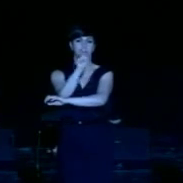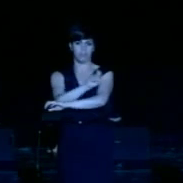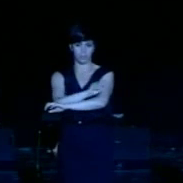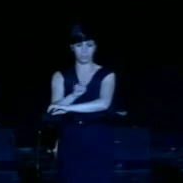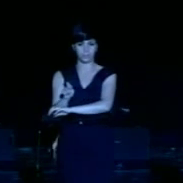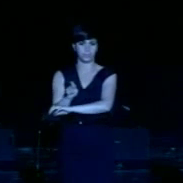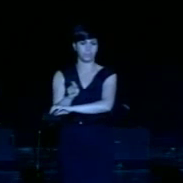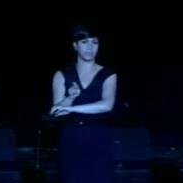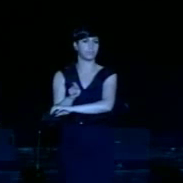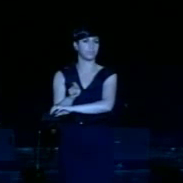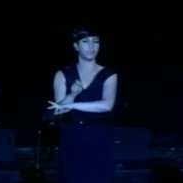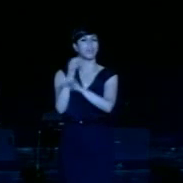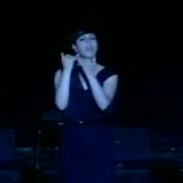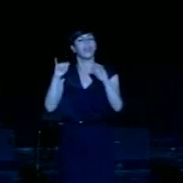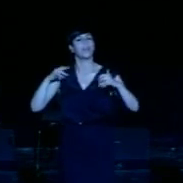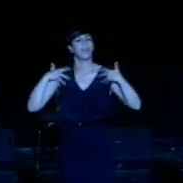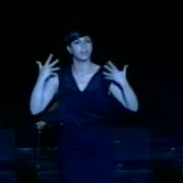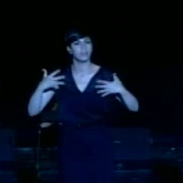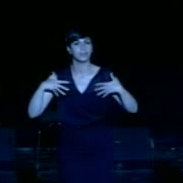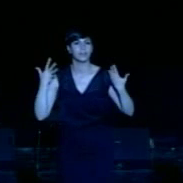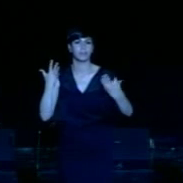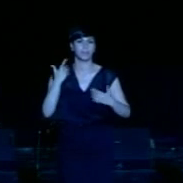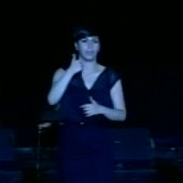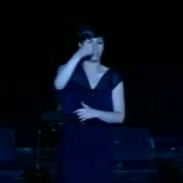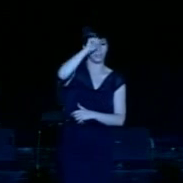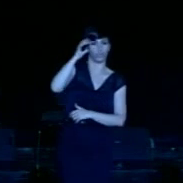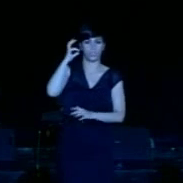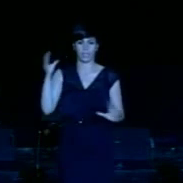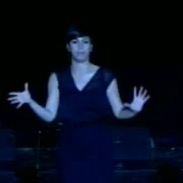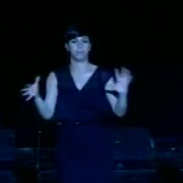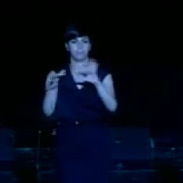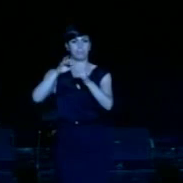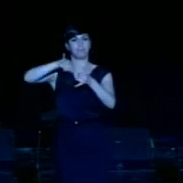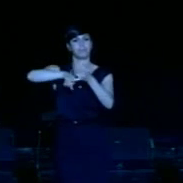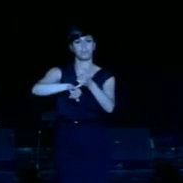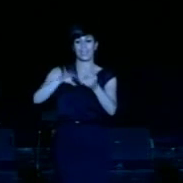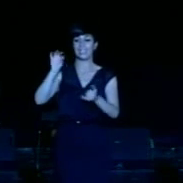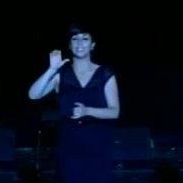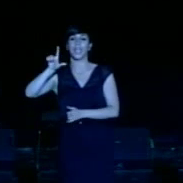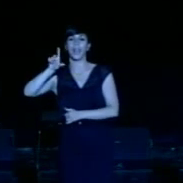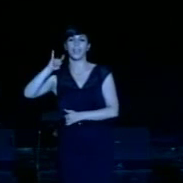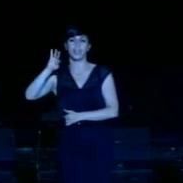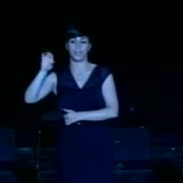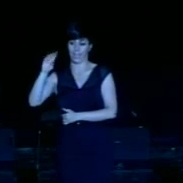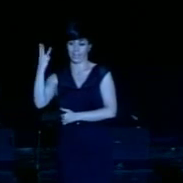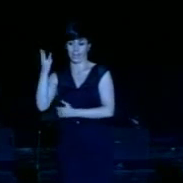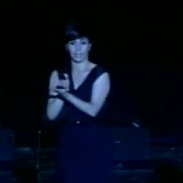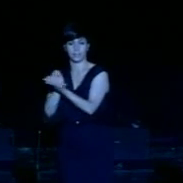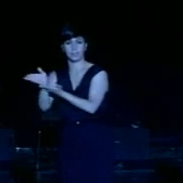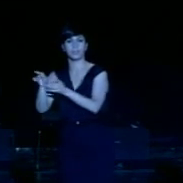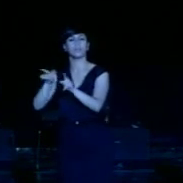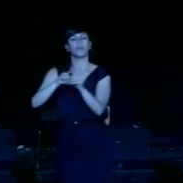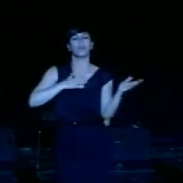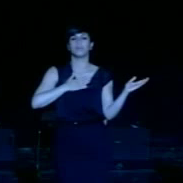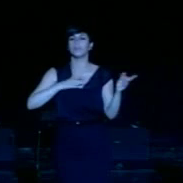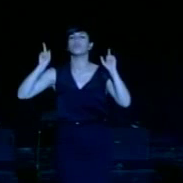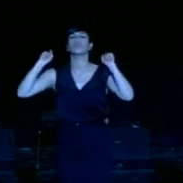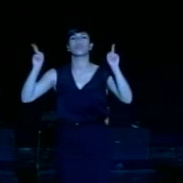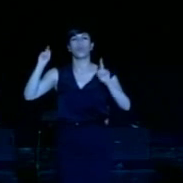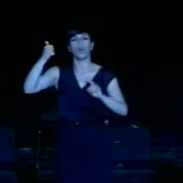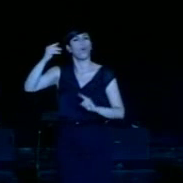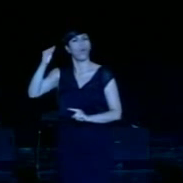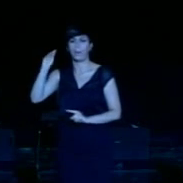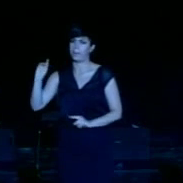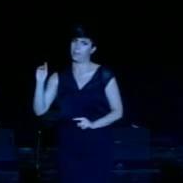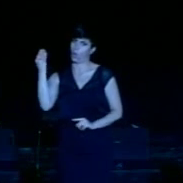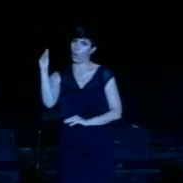para celebrar alegremente la unión de los esposos. Y Selite, que es una danza que realizan solo los más